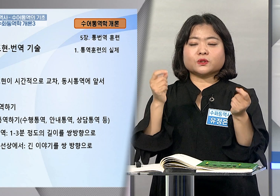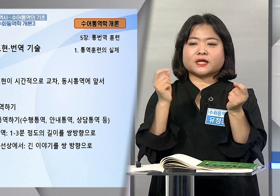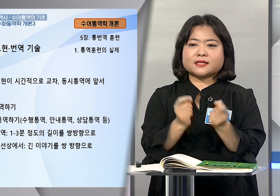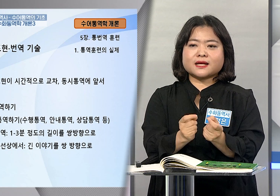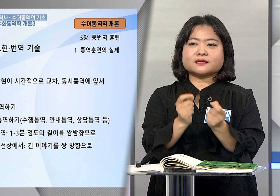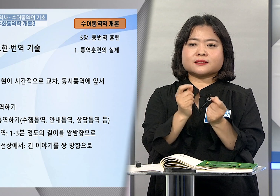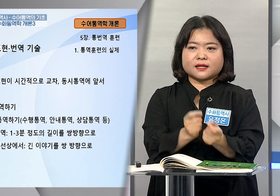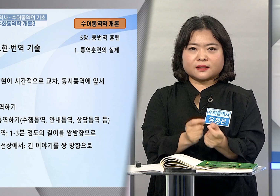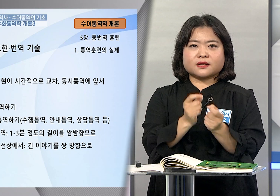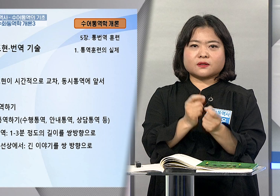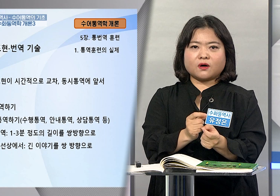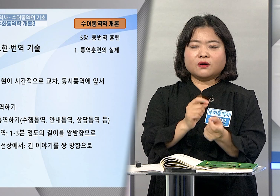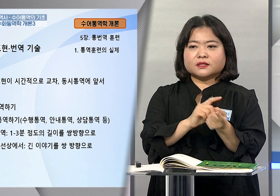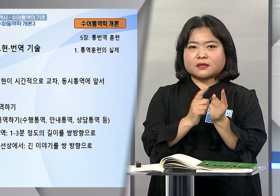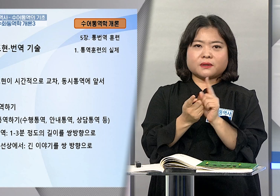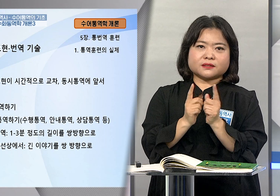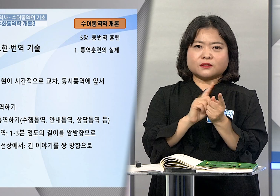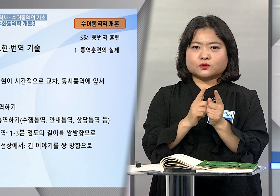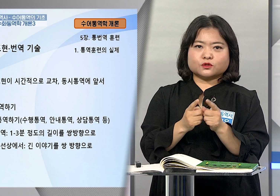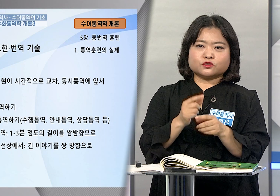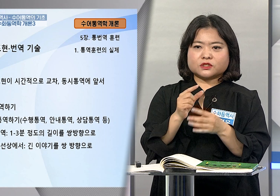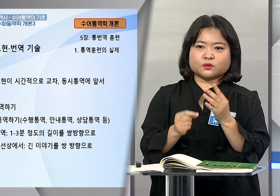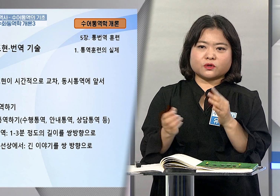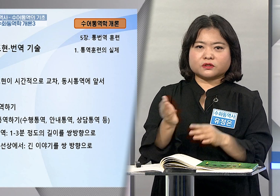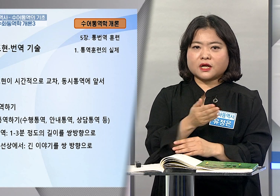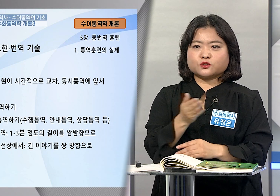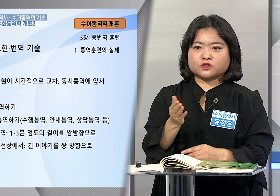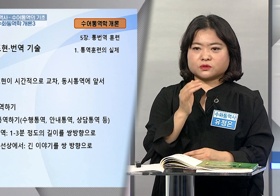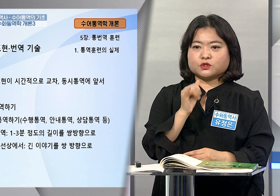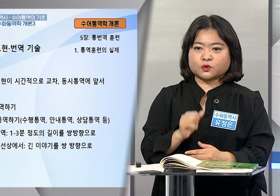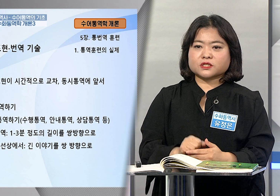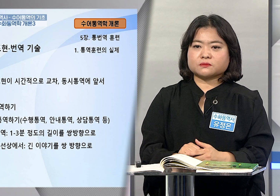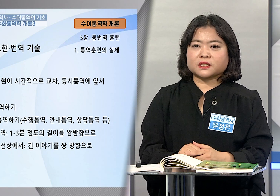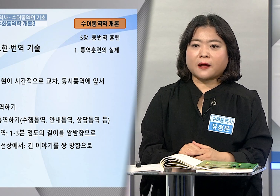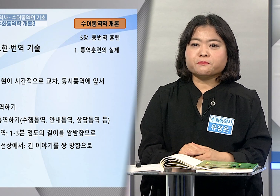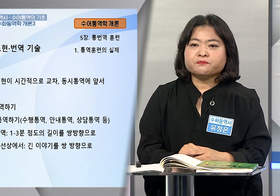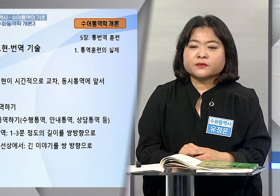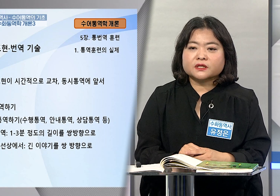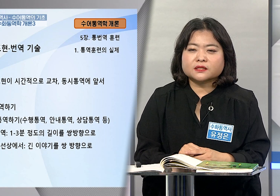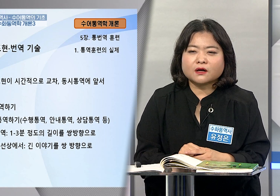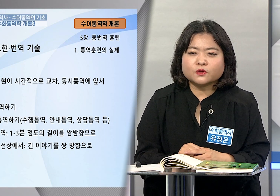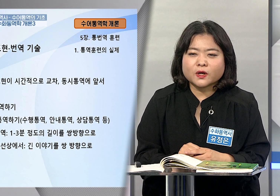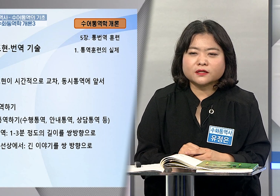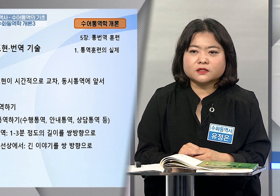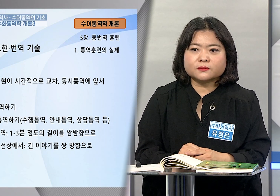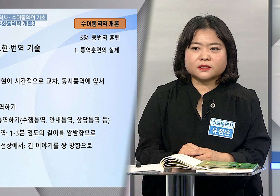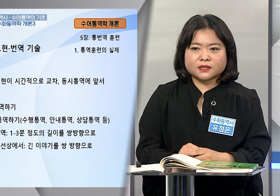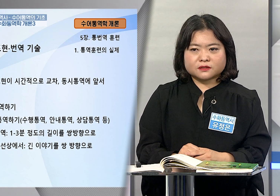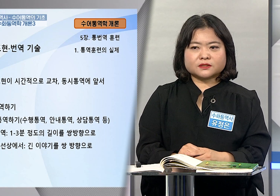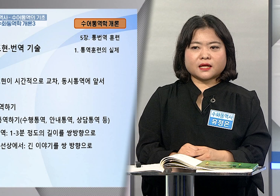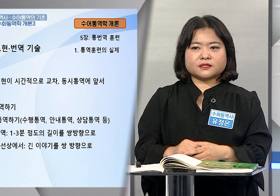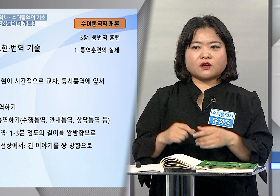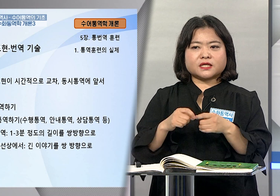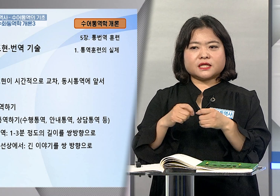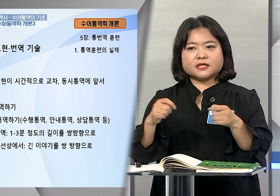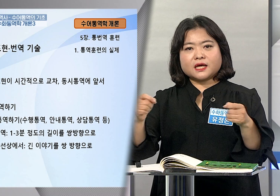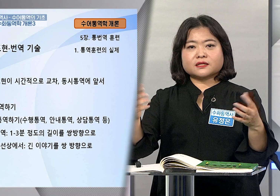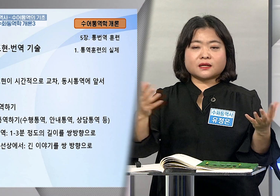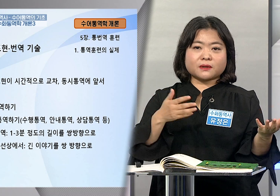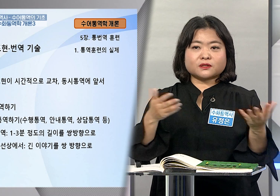오니까 짧게 해서 쌍방향으로 순차 통역을 할 수 있으면 좋겠습니다. 그래서 요약 연습의 연산선상에서 긴 이야기를 쌍방향으로